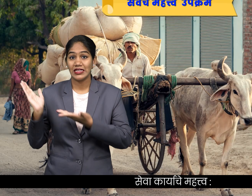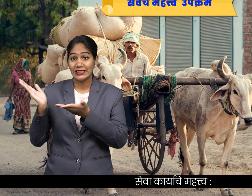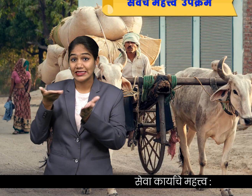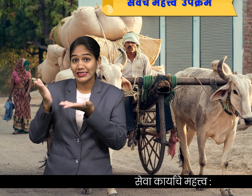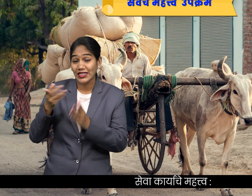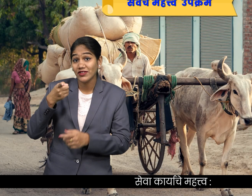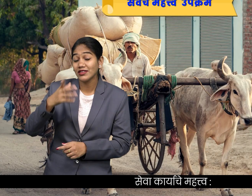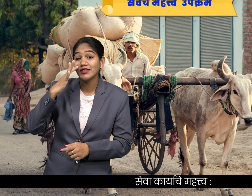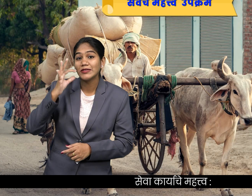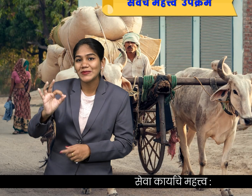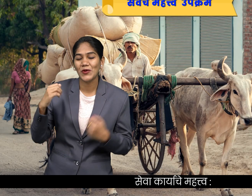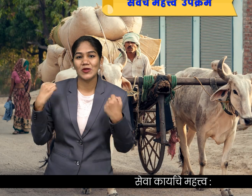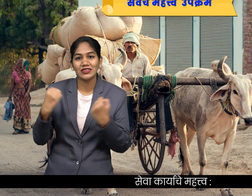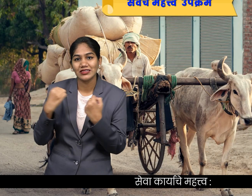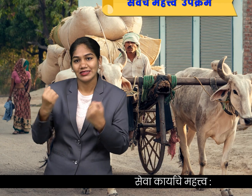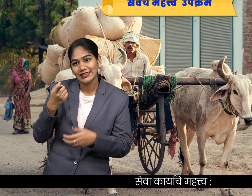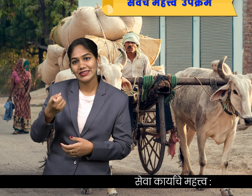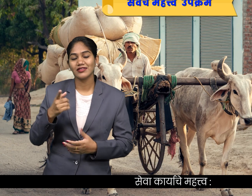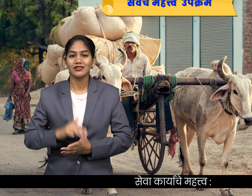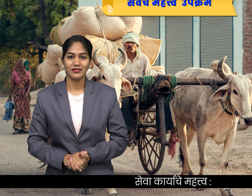सेवा कार्याचे महत्त्व.